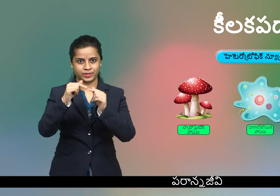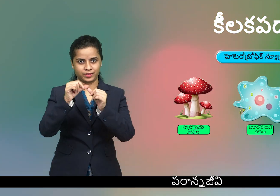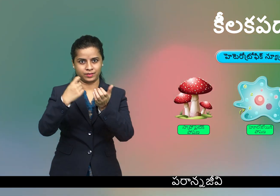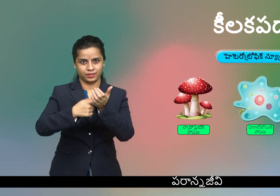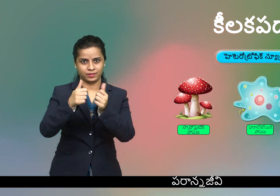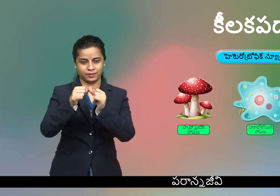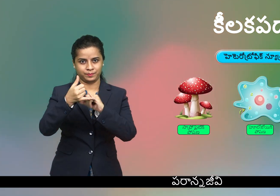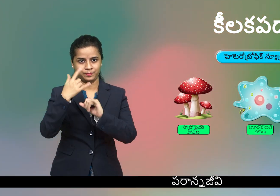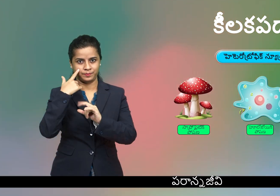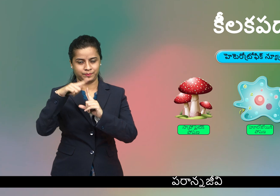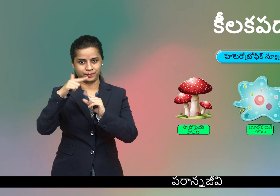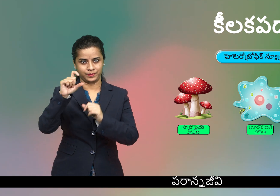పరాన్నజీవి,